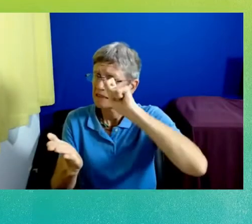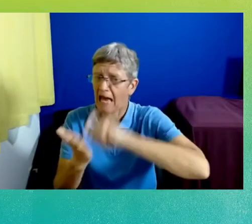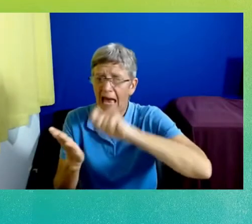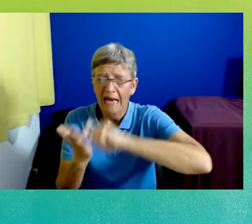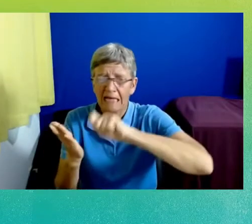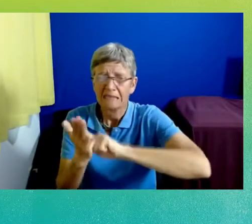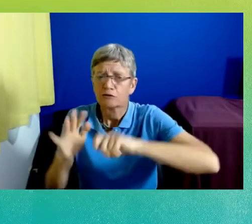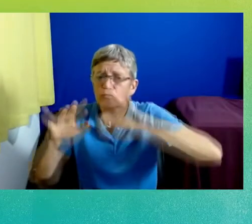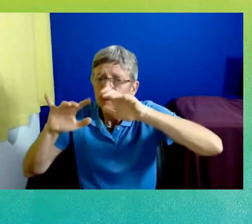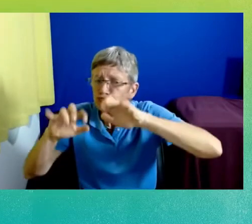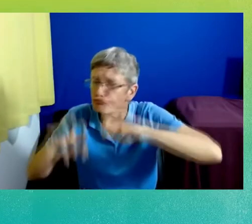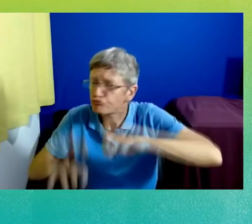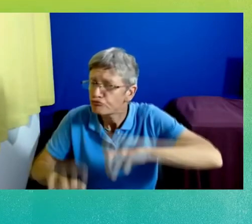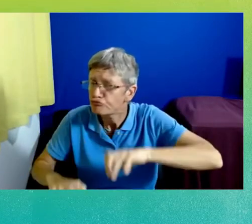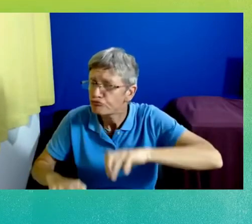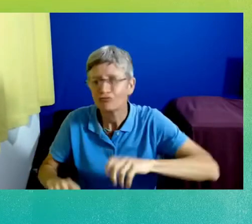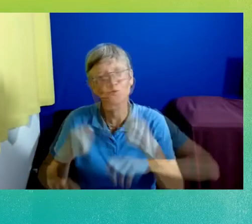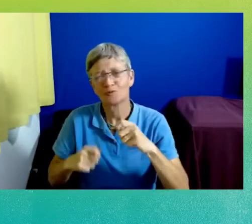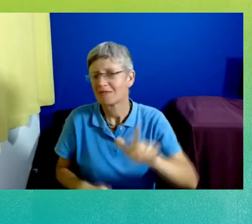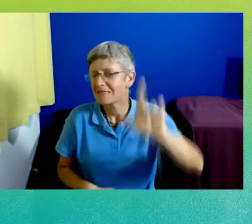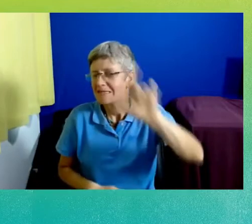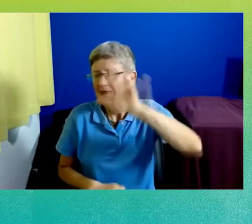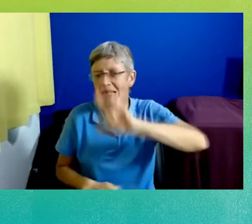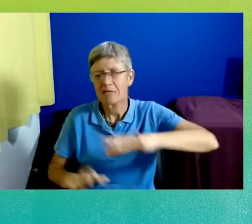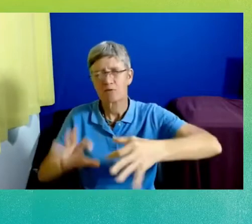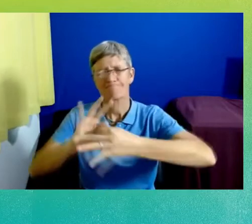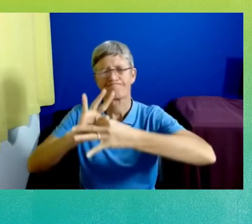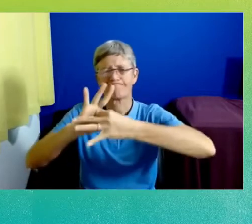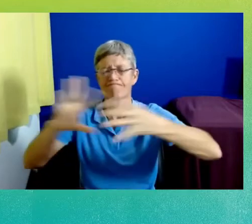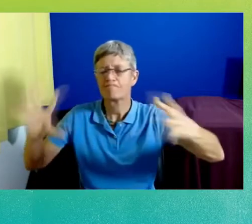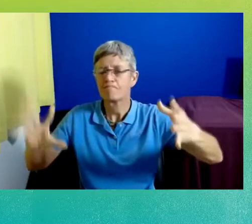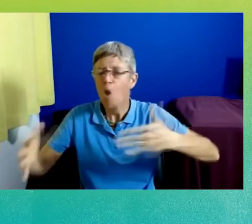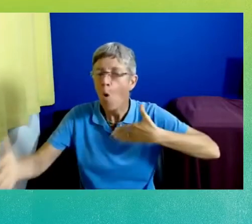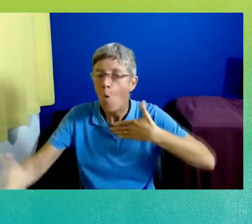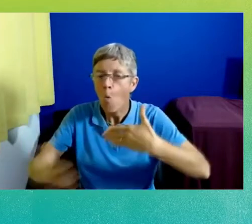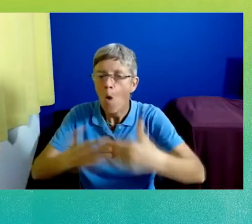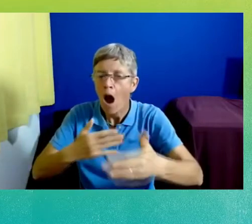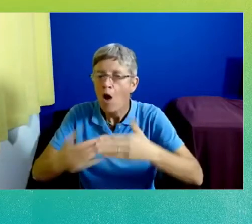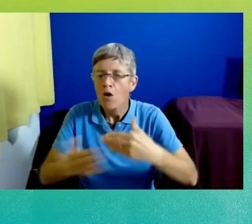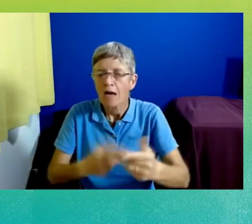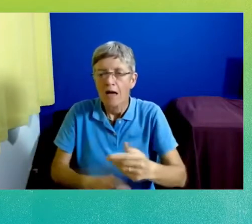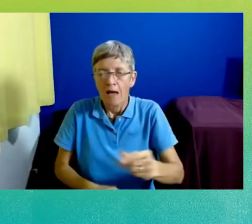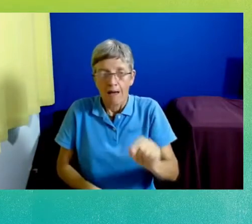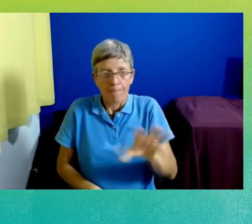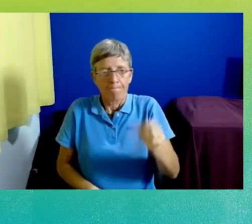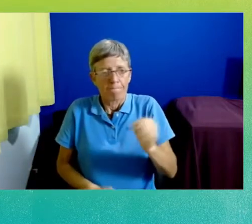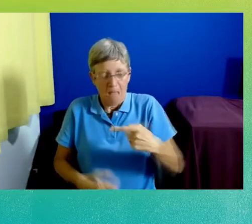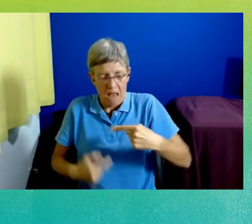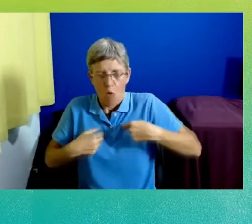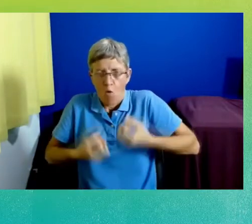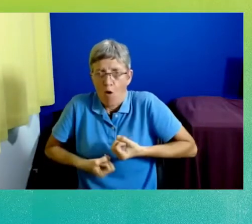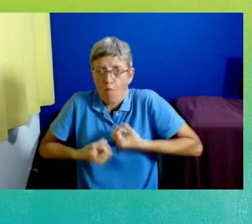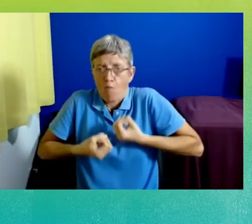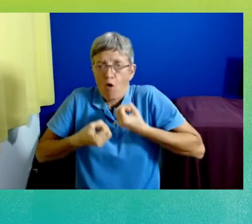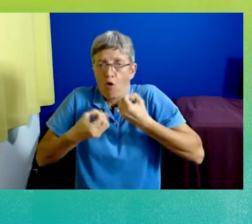admirado, emocionado, isso é um tipo de literatura, mas ele não está redigido em um texto, ele não está escrito.